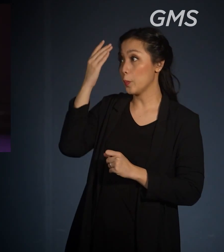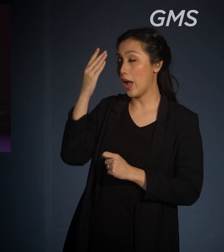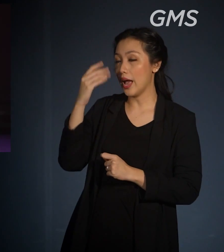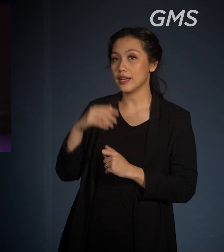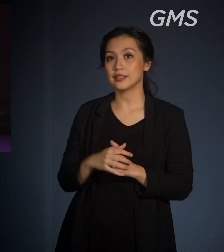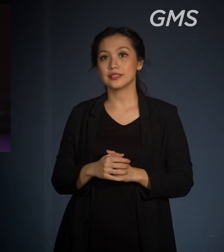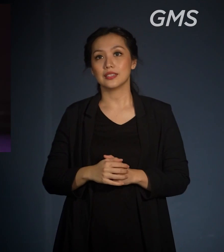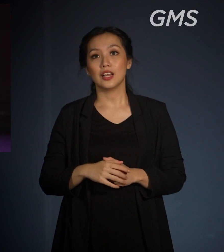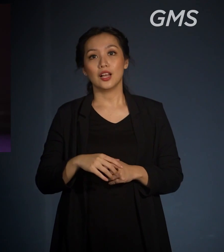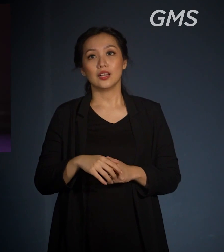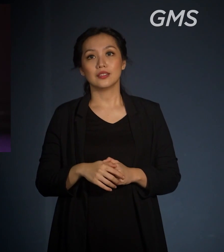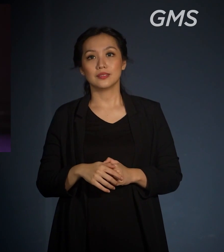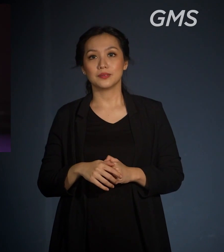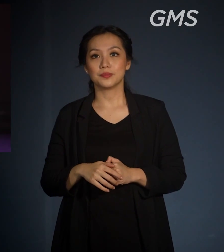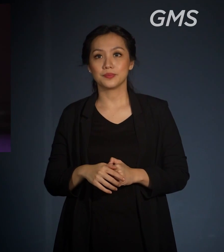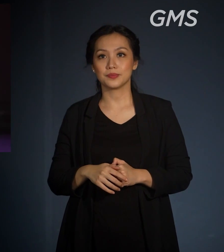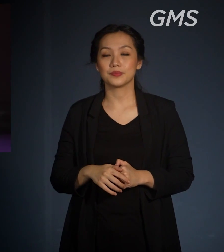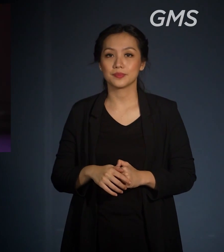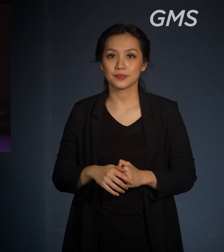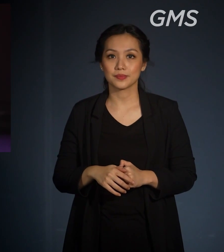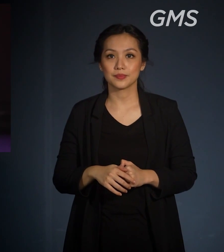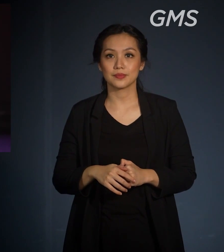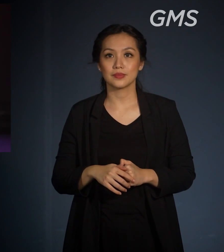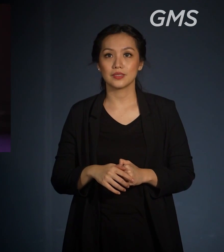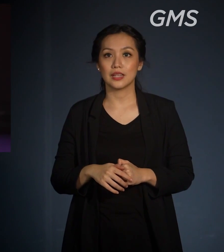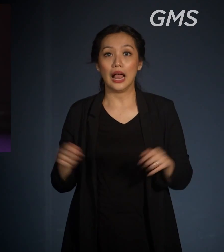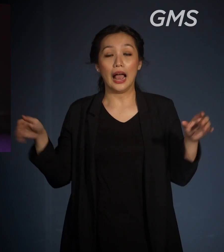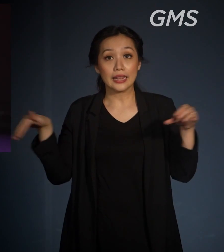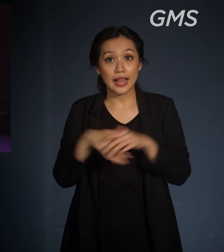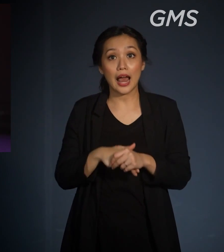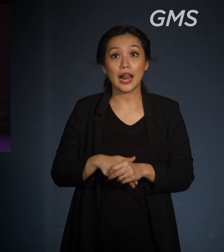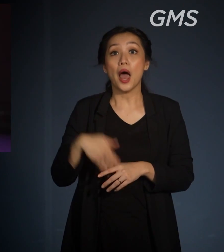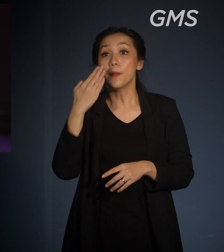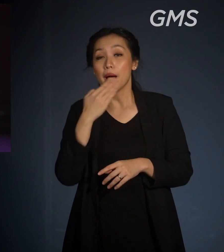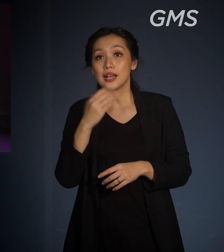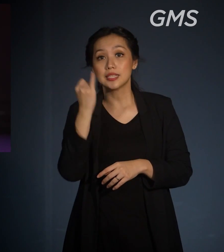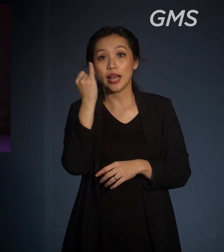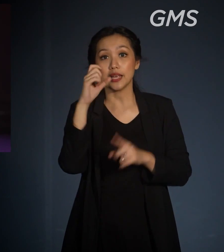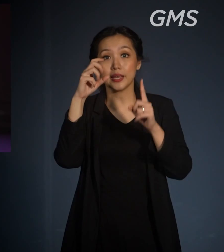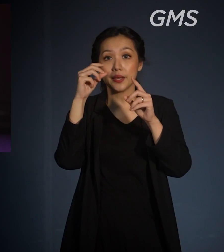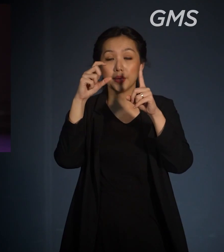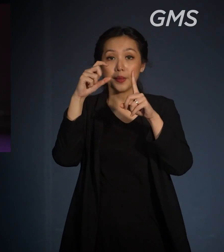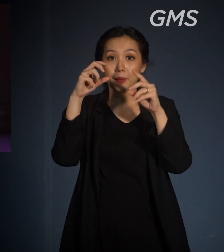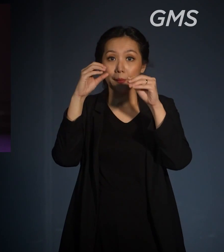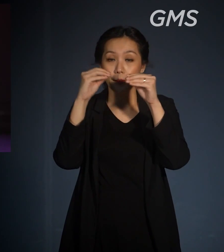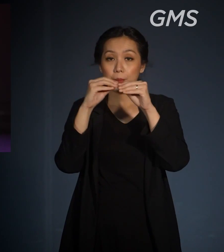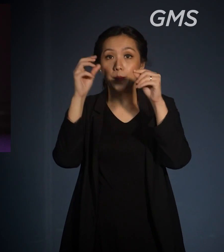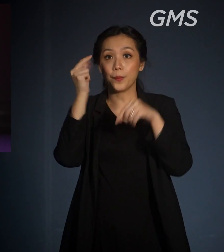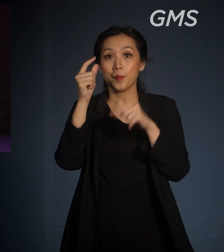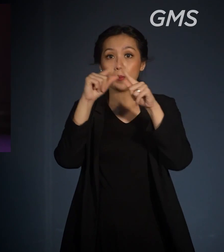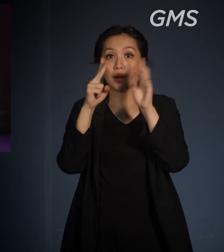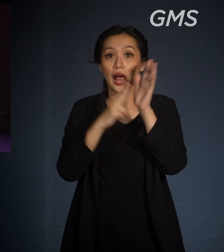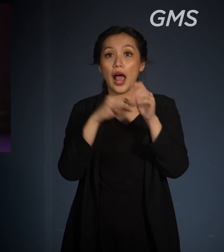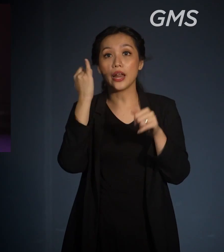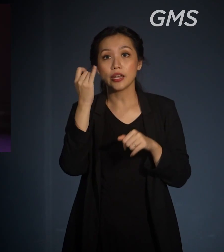bahasa Ibraninya itu bukan berarti tampak seperti, tetapi lebih